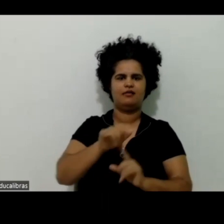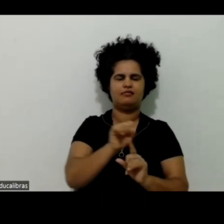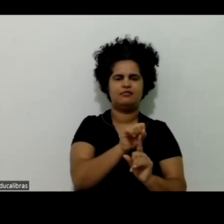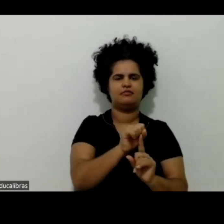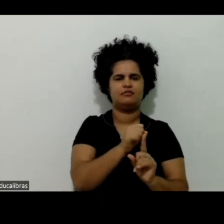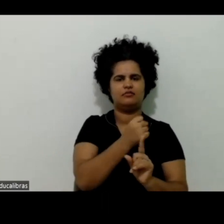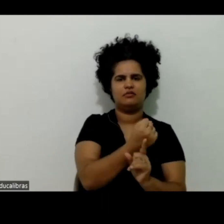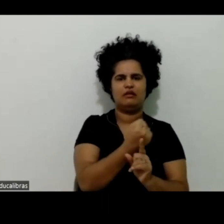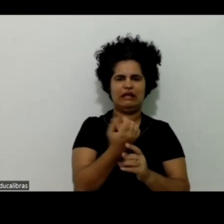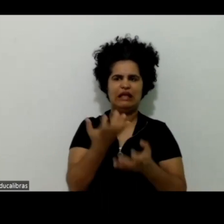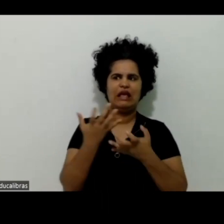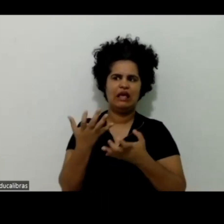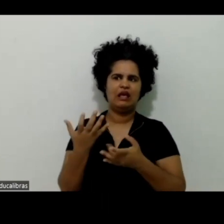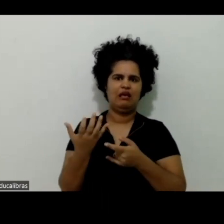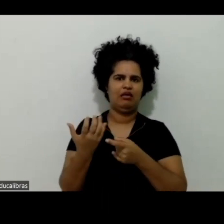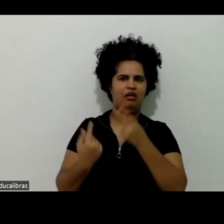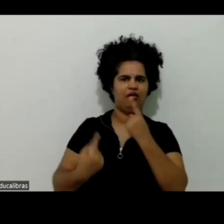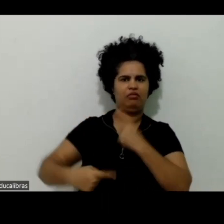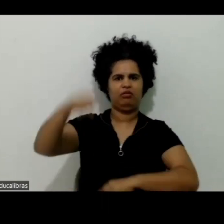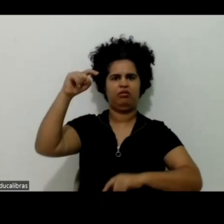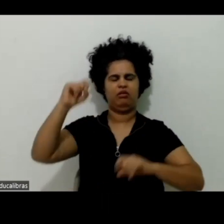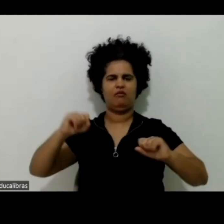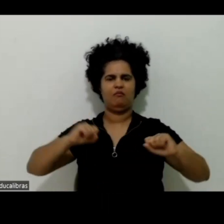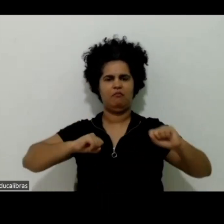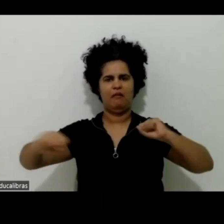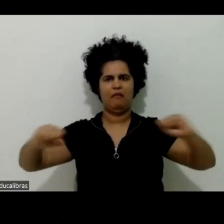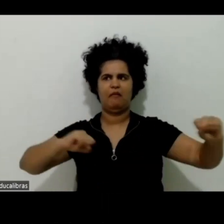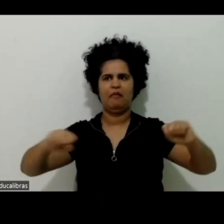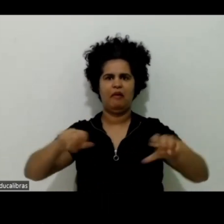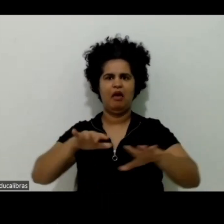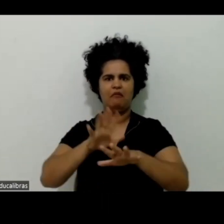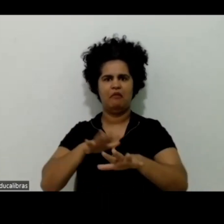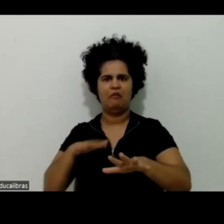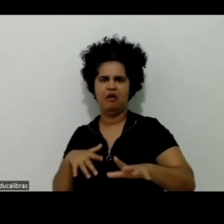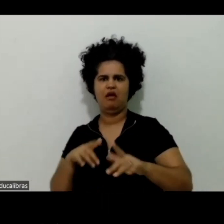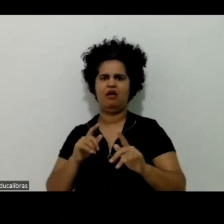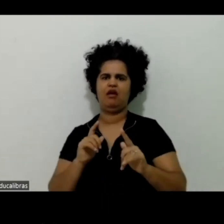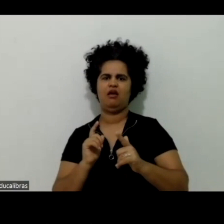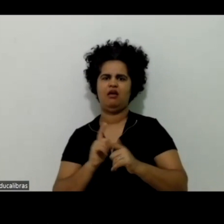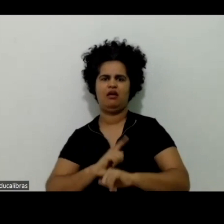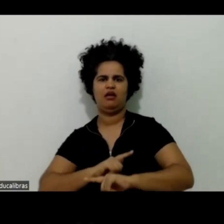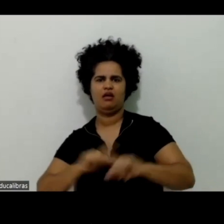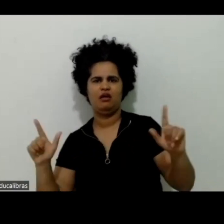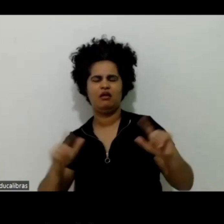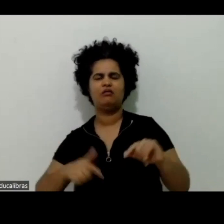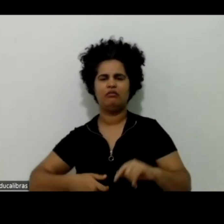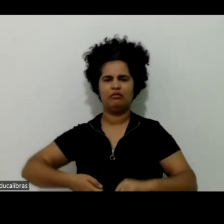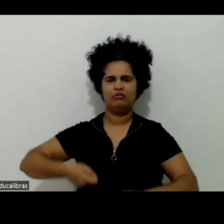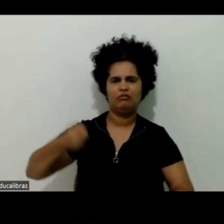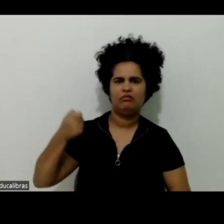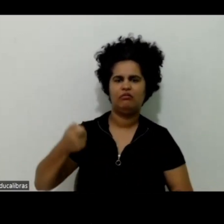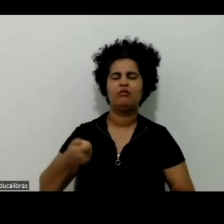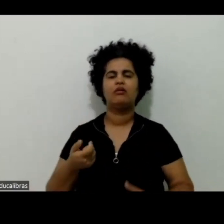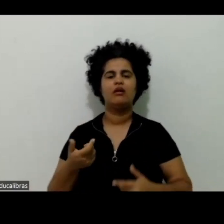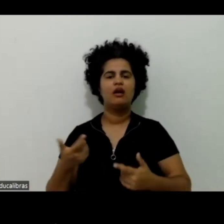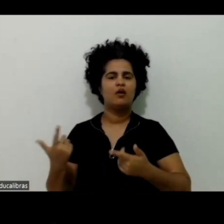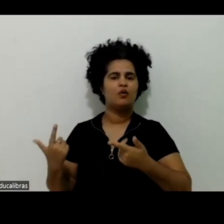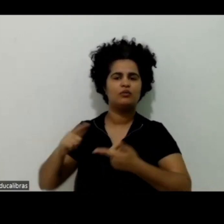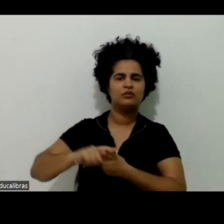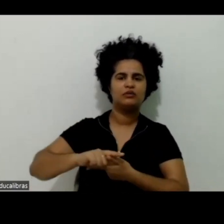assim, enfim, extremamente preocupante, né? Porque, na verdade, a gente está falando, né, de um conservadorismo